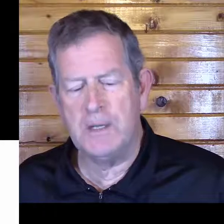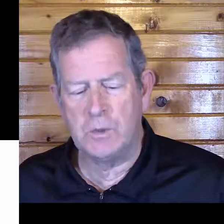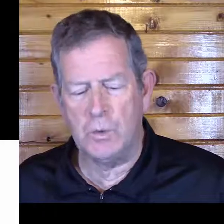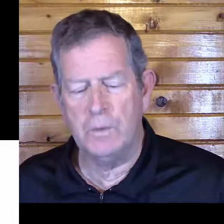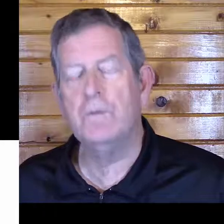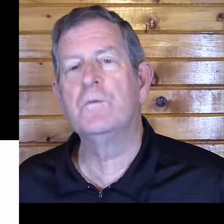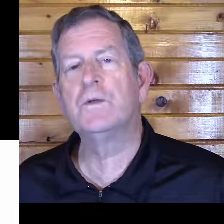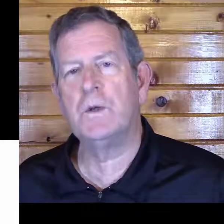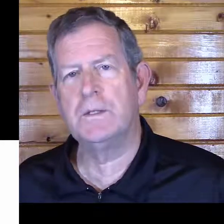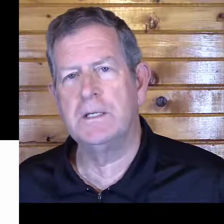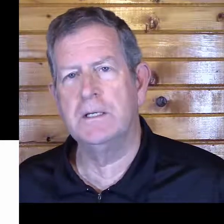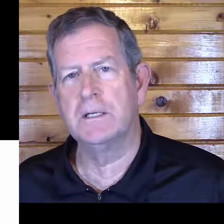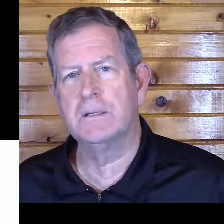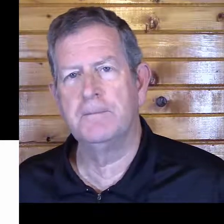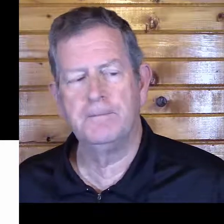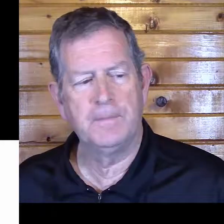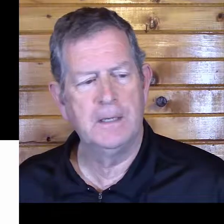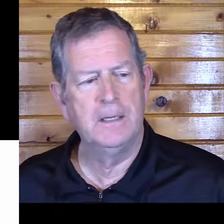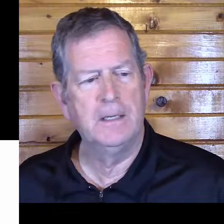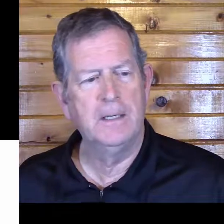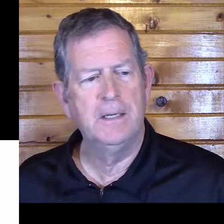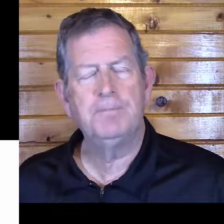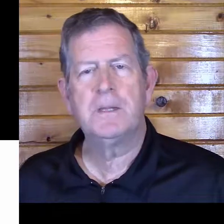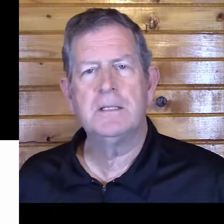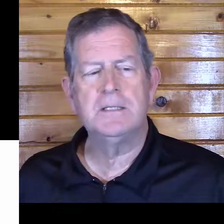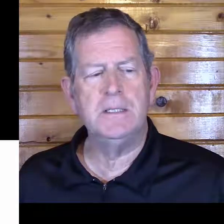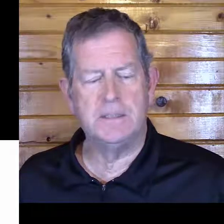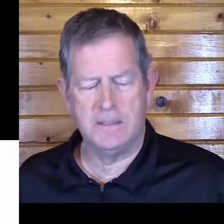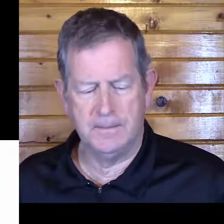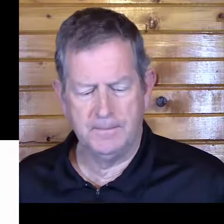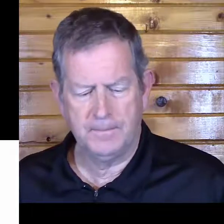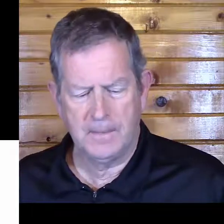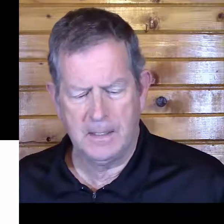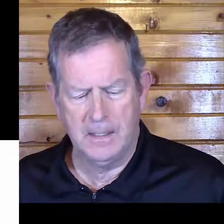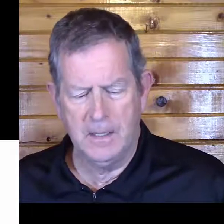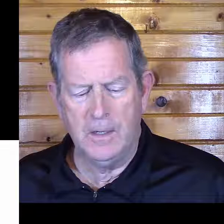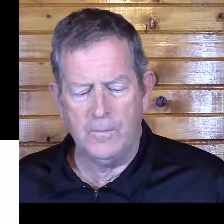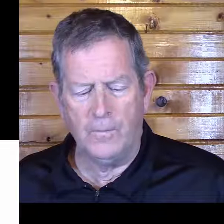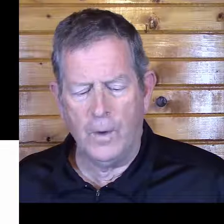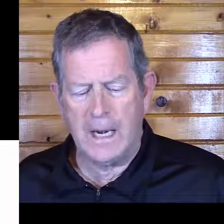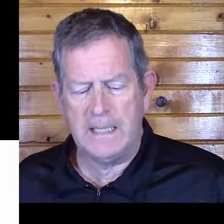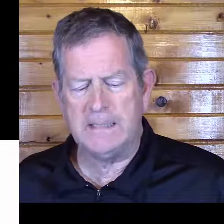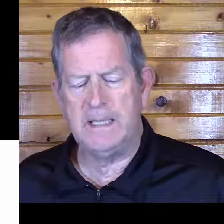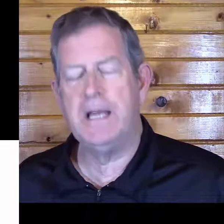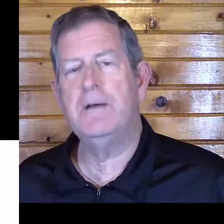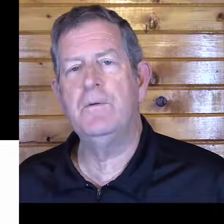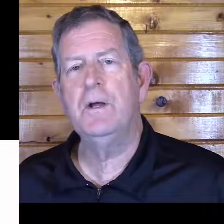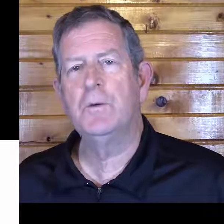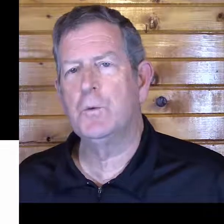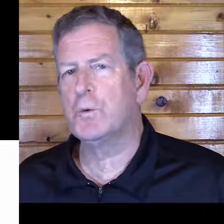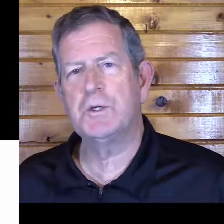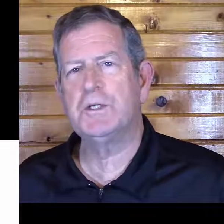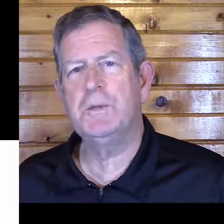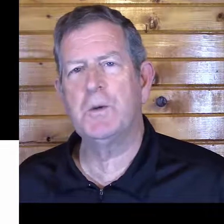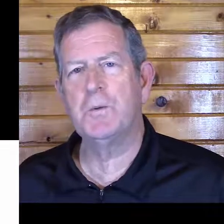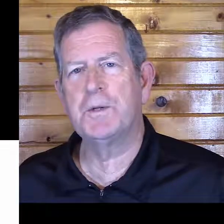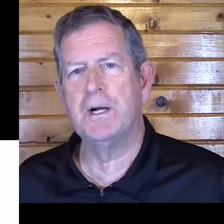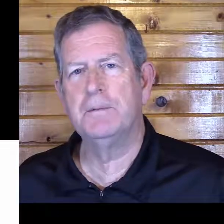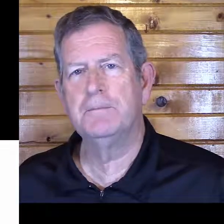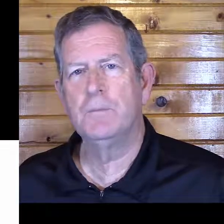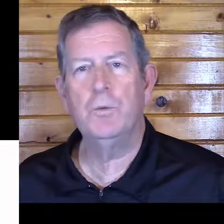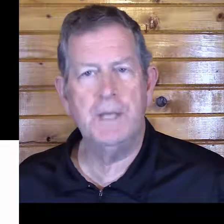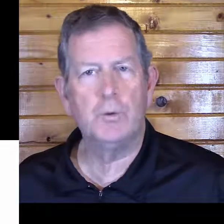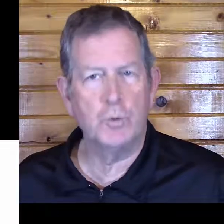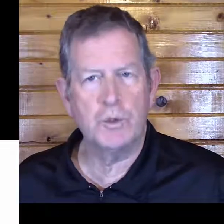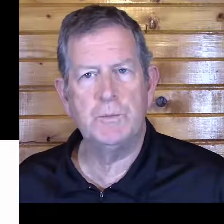est dans la maison veut sortir. 6. Voilà les élèves dont je suis